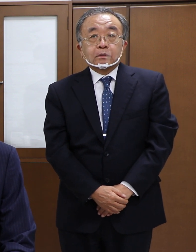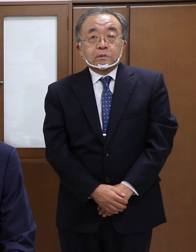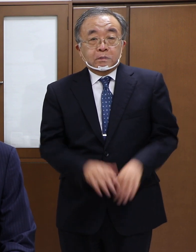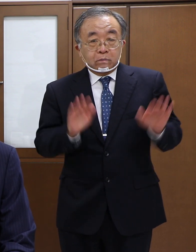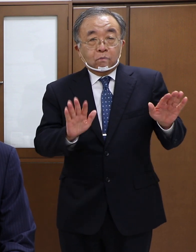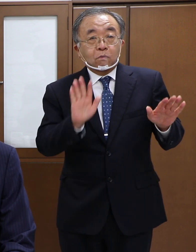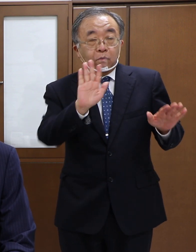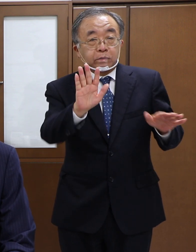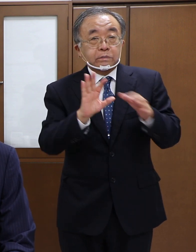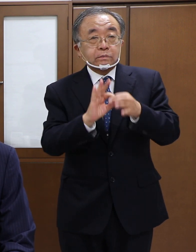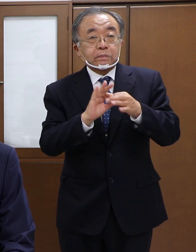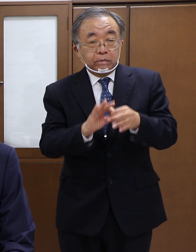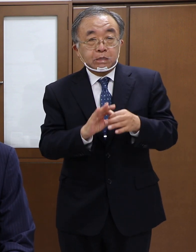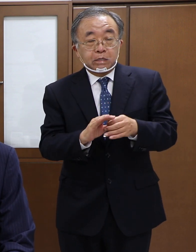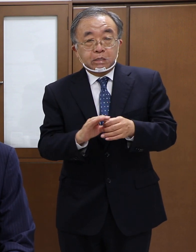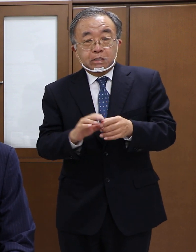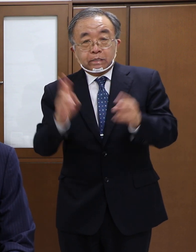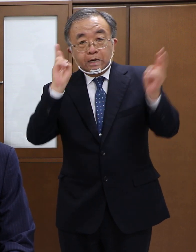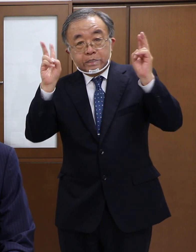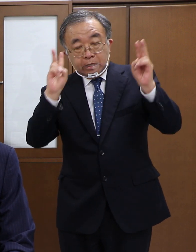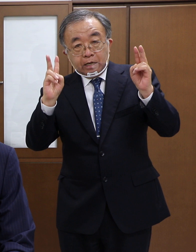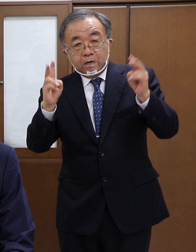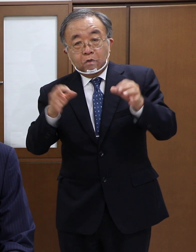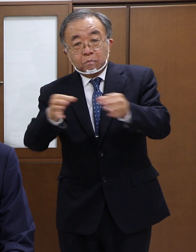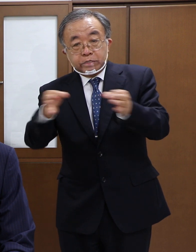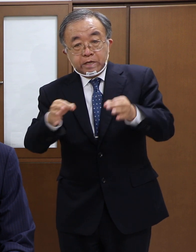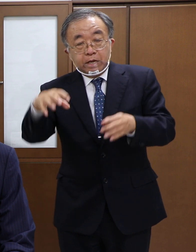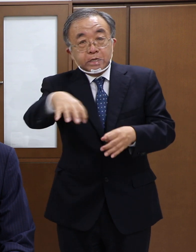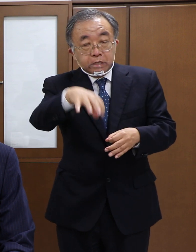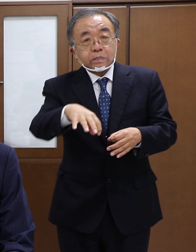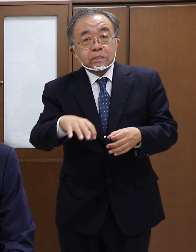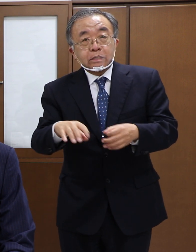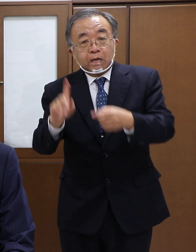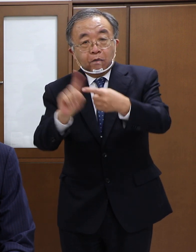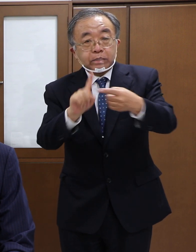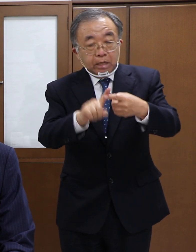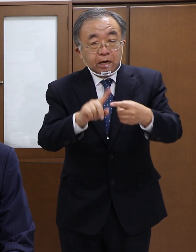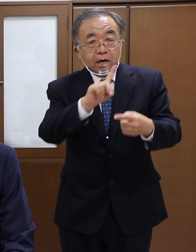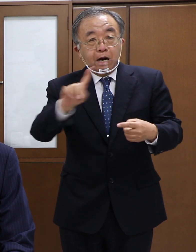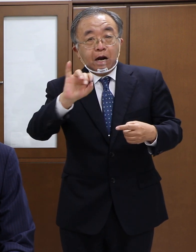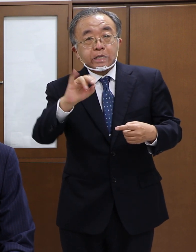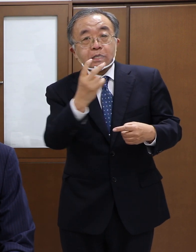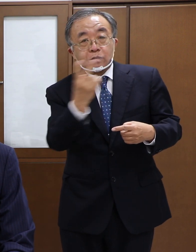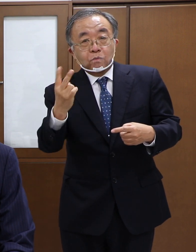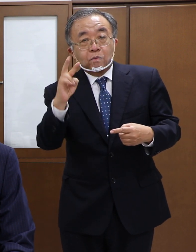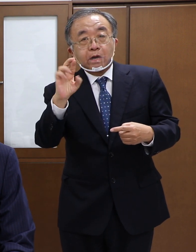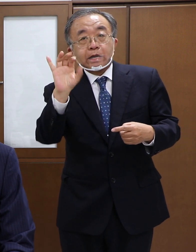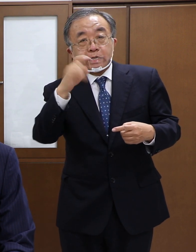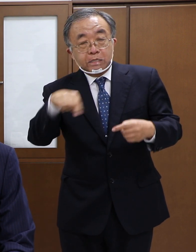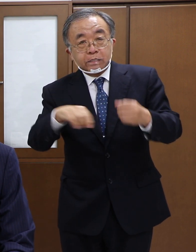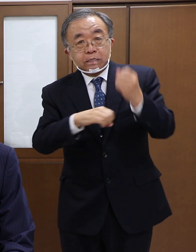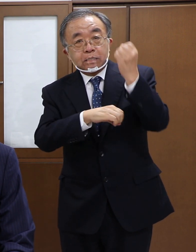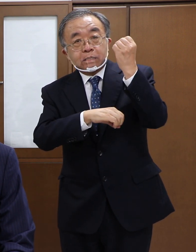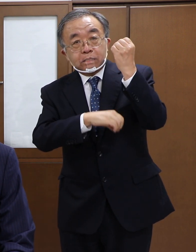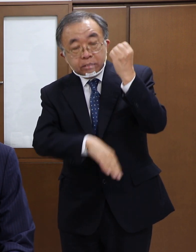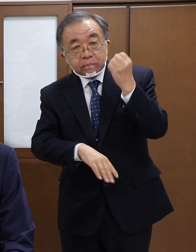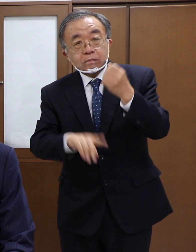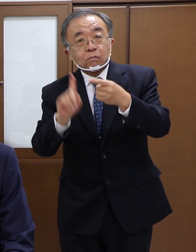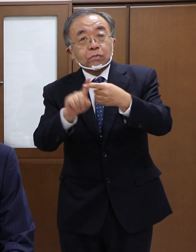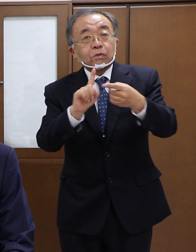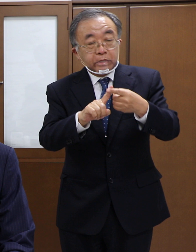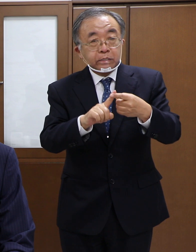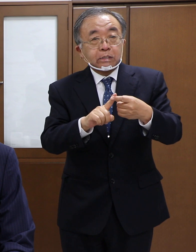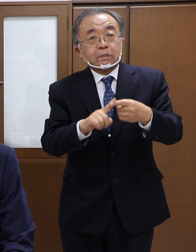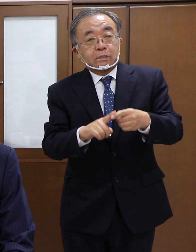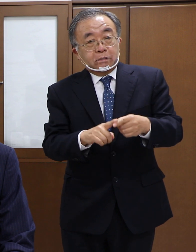今後につきましては、業種や施設ごとのガイドラインなどを踏まえ、それぞれの特性に応じて従業員や